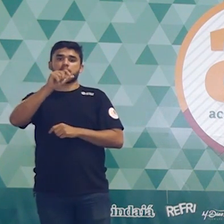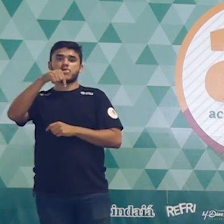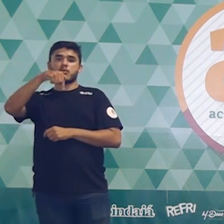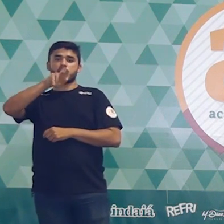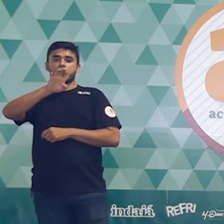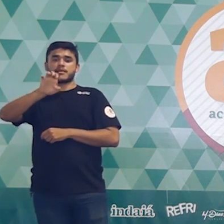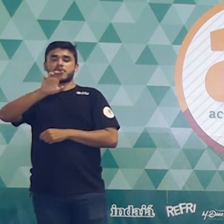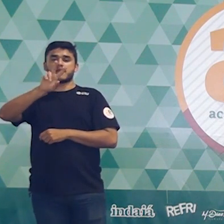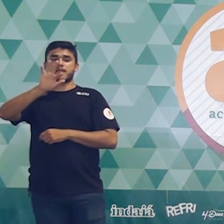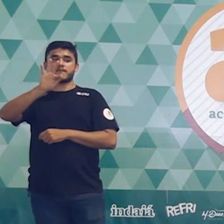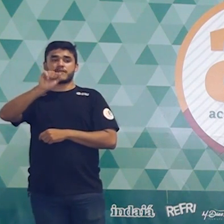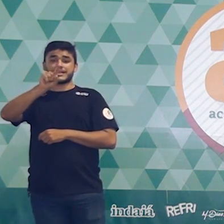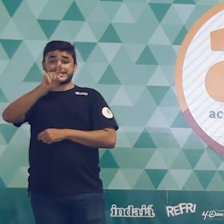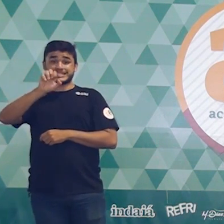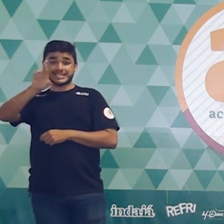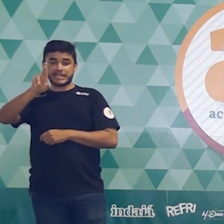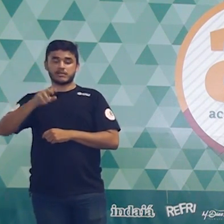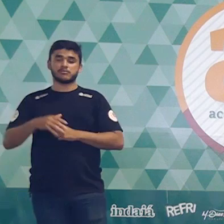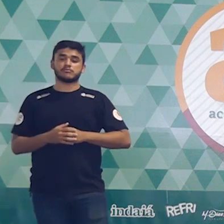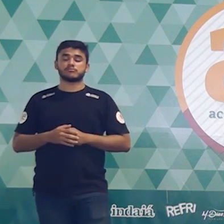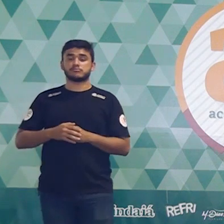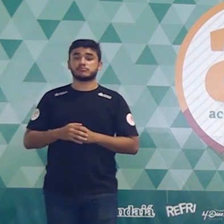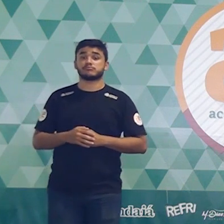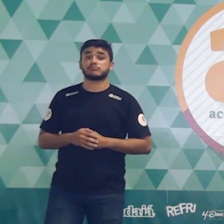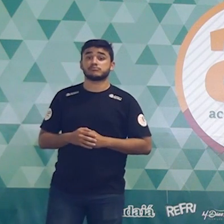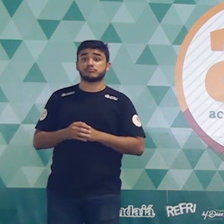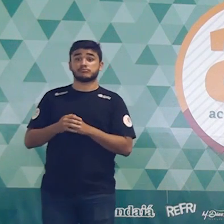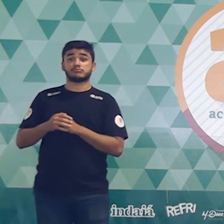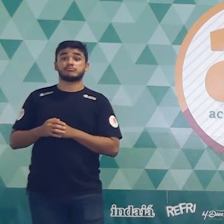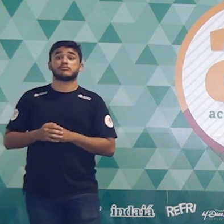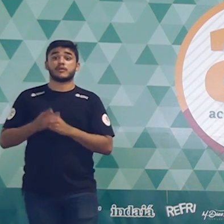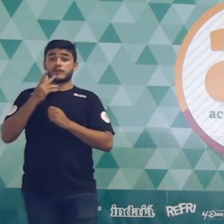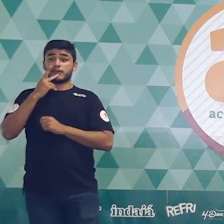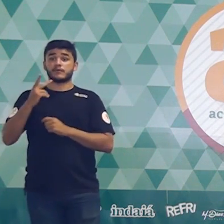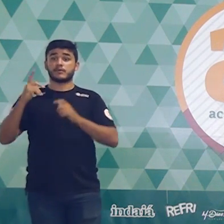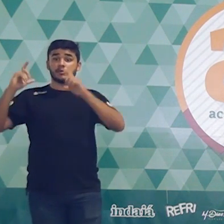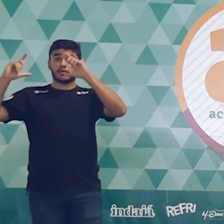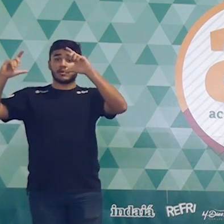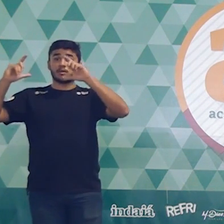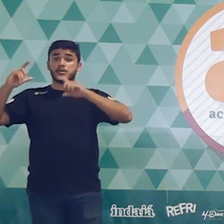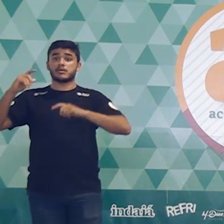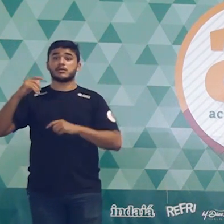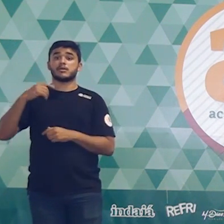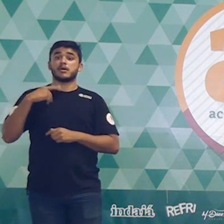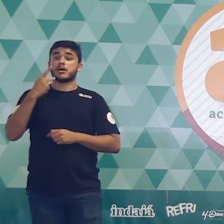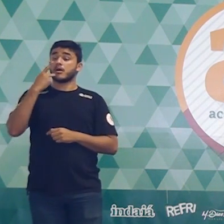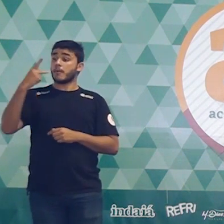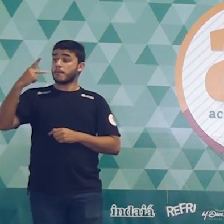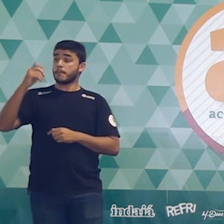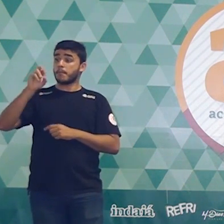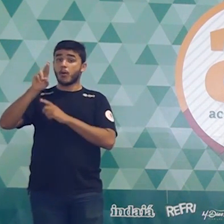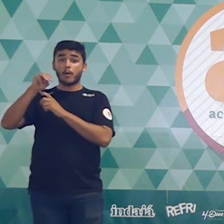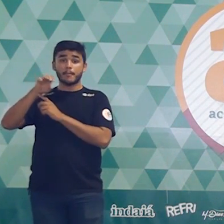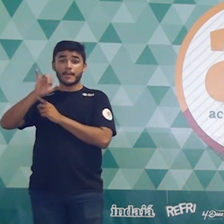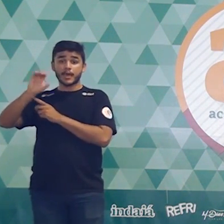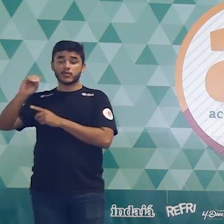Meio ou modo, entre parênteses, por meio de que medidas.